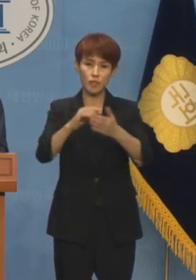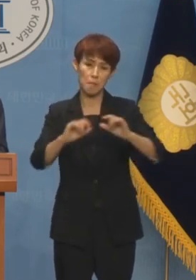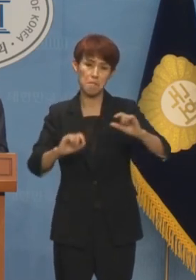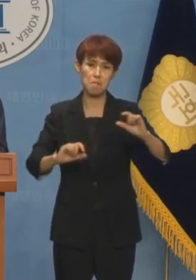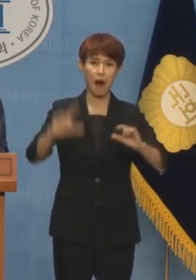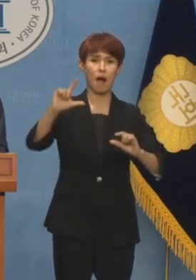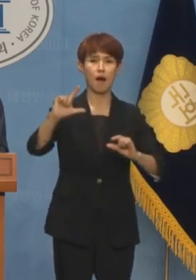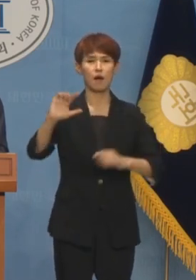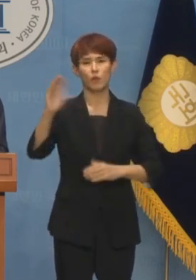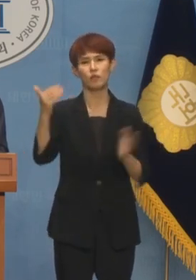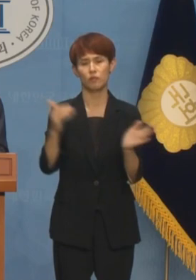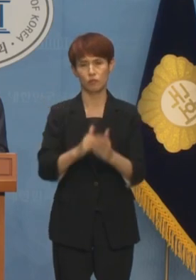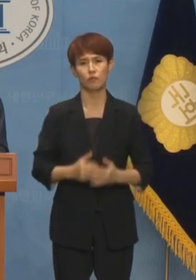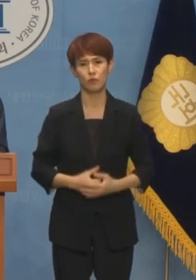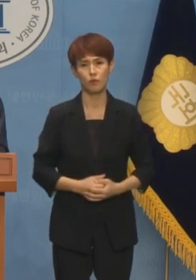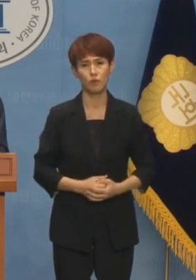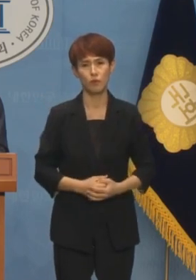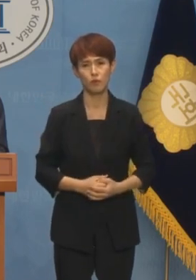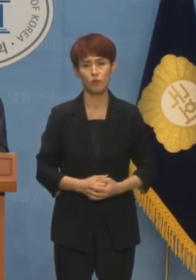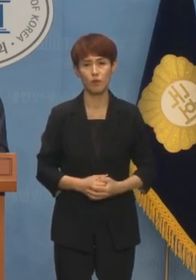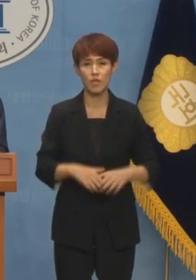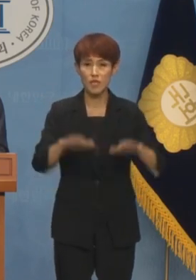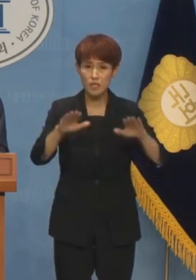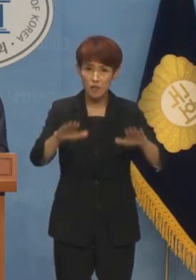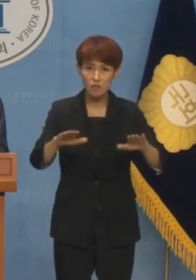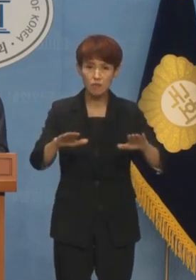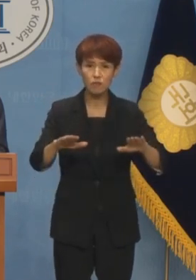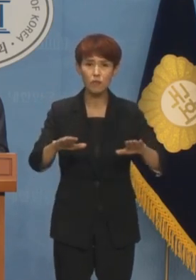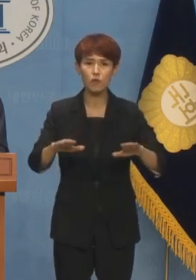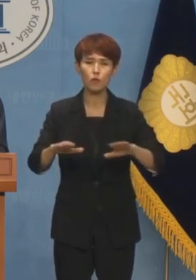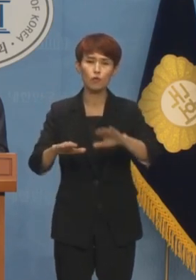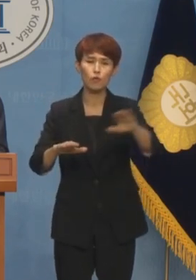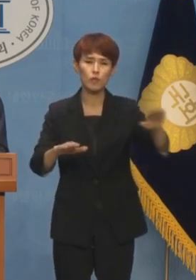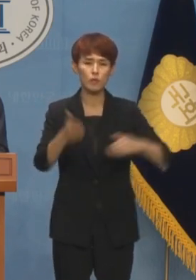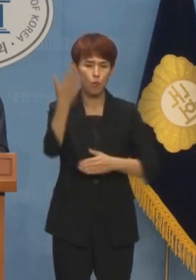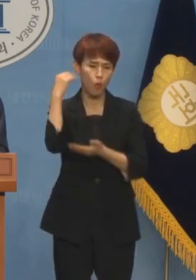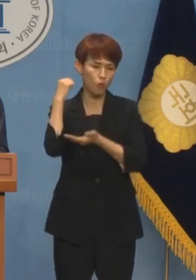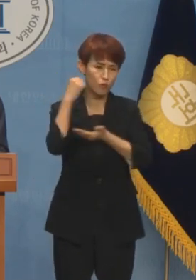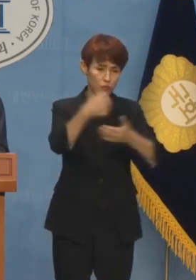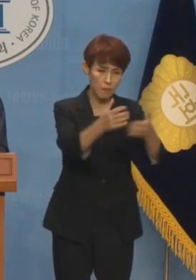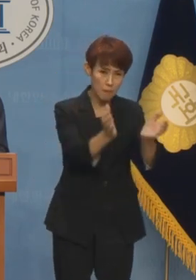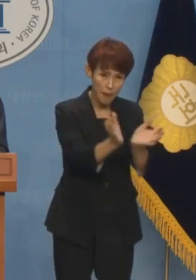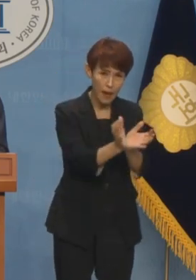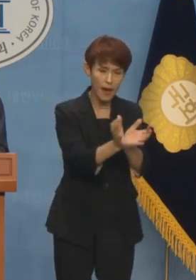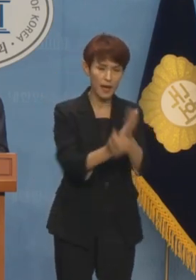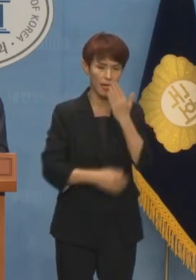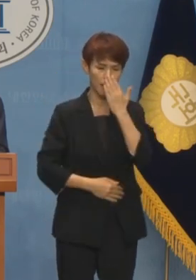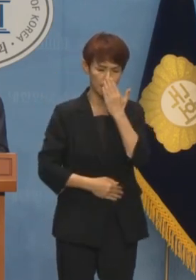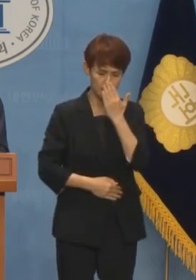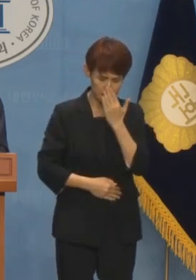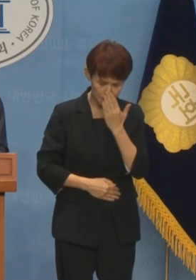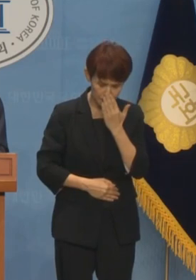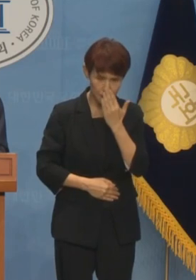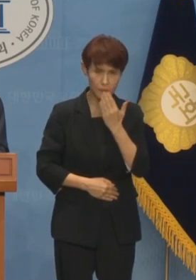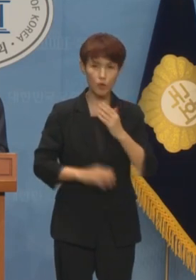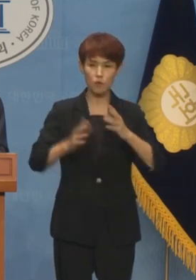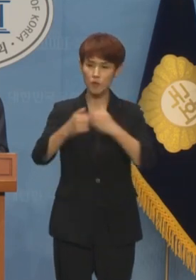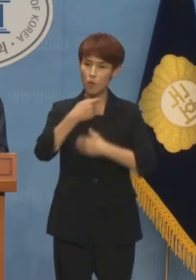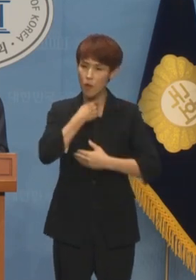정치 세력이 된 것처럼 이제는 우리 보수 우파가 그렇게 낮은 자세로